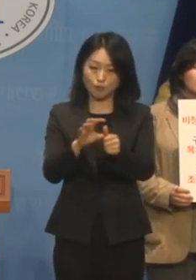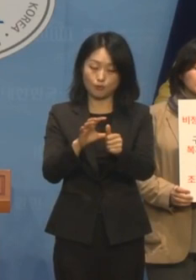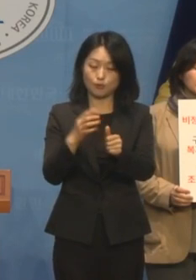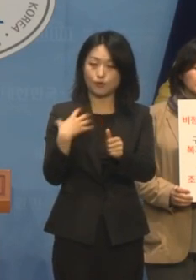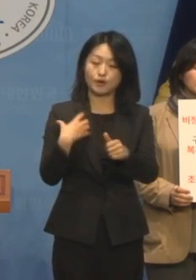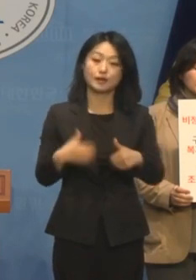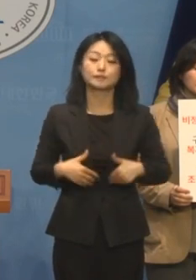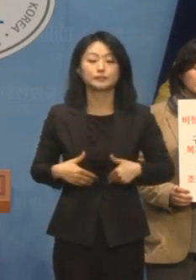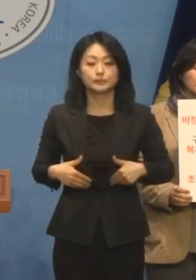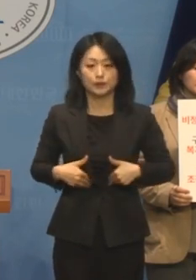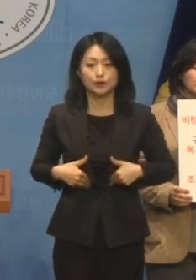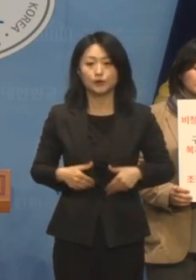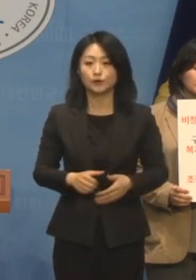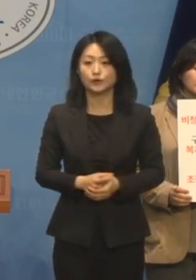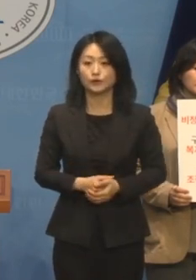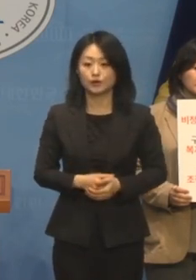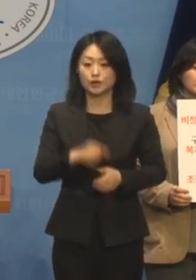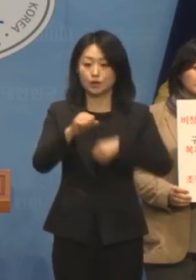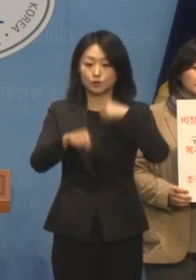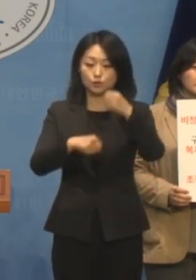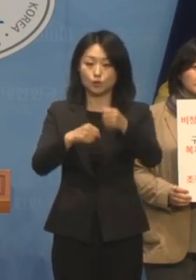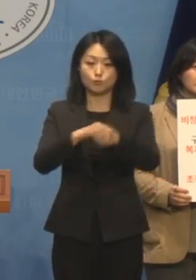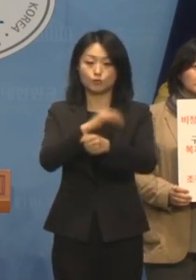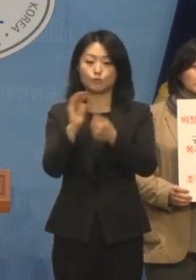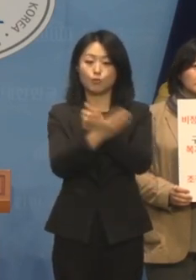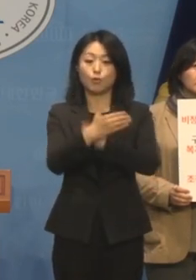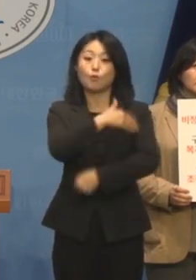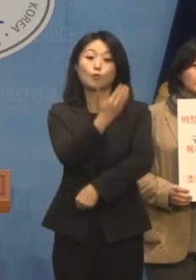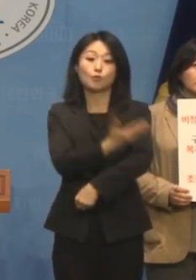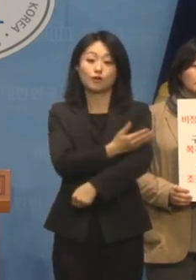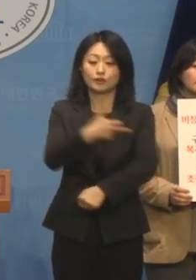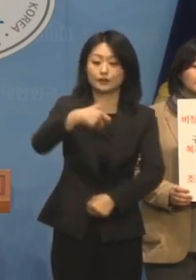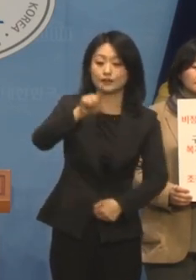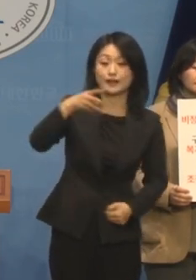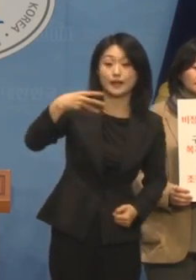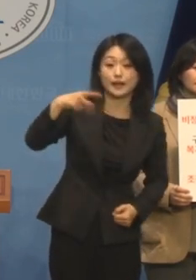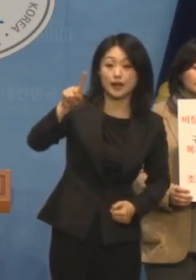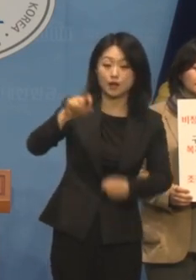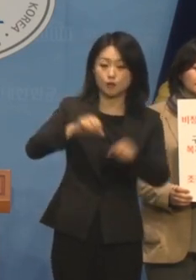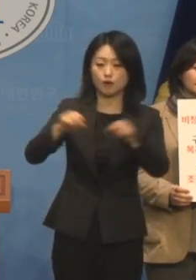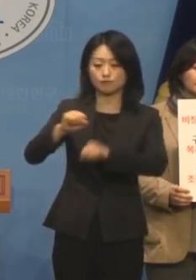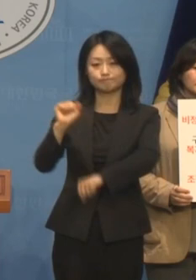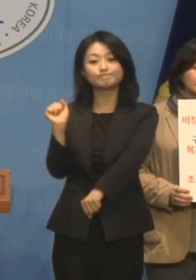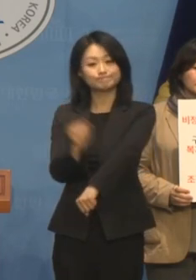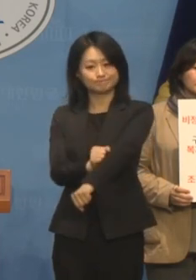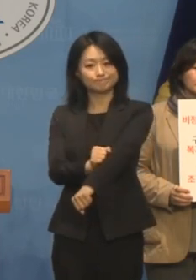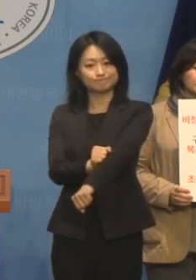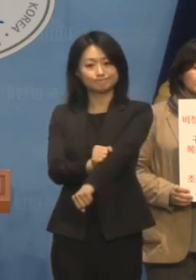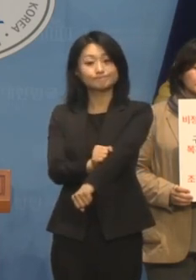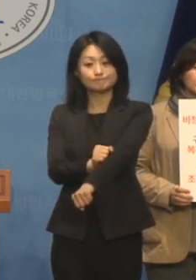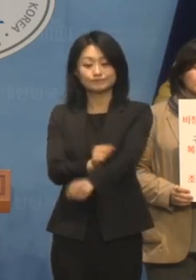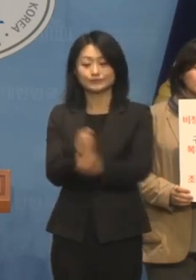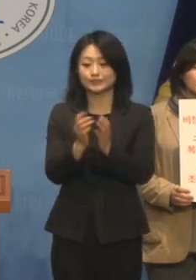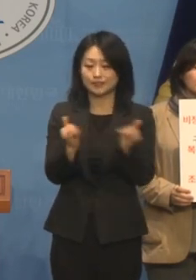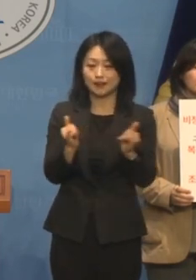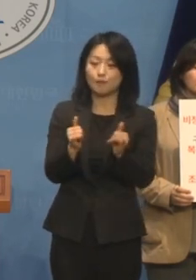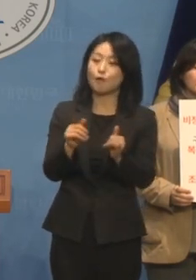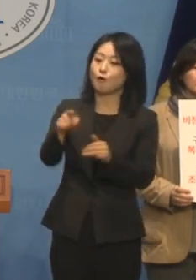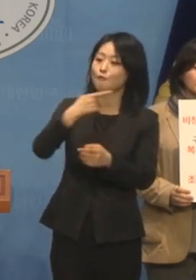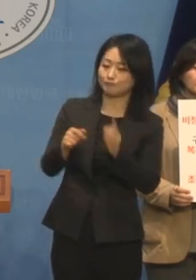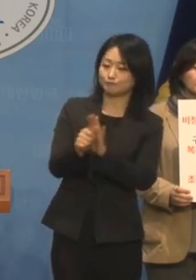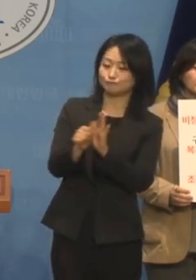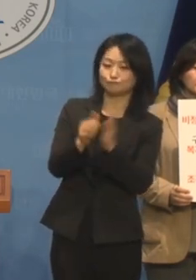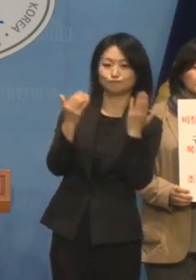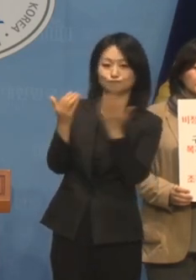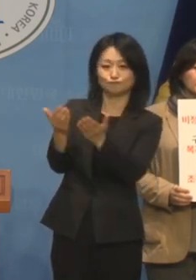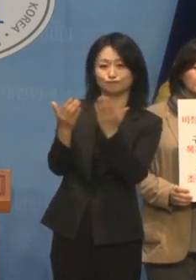있습니다. 동물권 단체 카라는 굉장히 그동안 좋은 활동들을 해왔었고요. 그리고 많은 사람들의 지지를 받아서 이